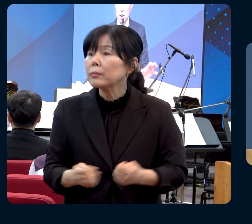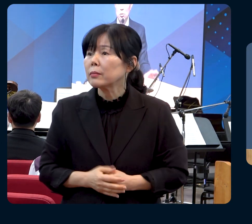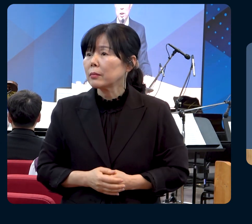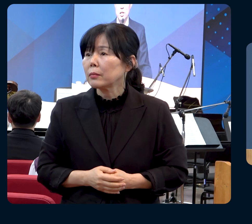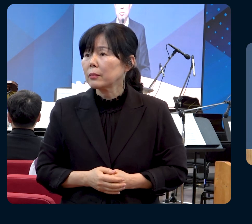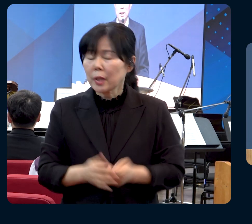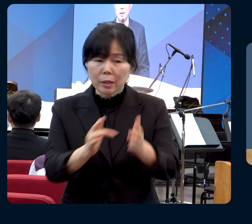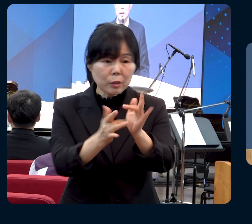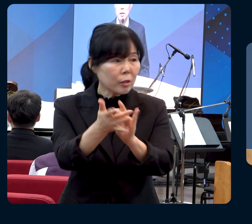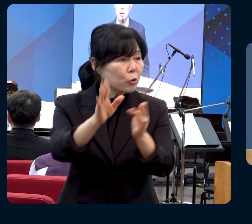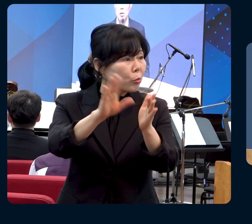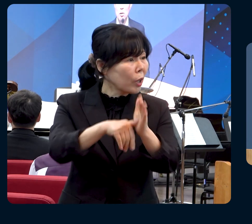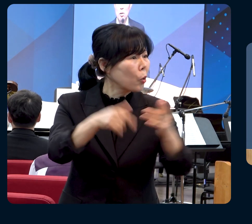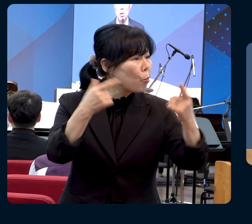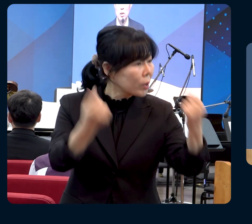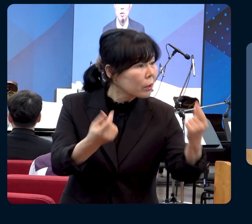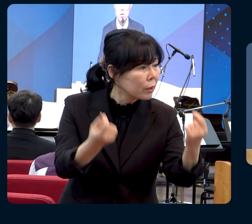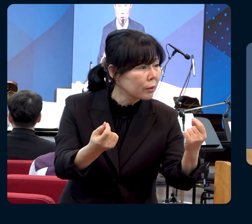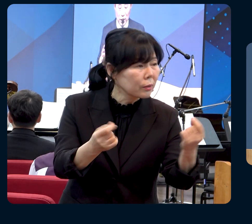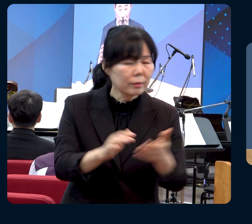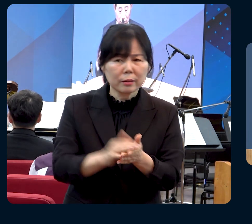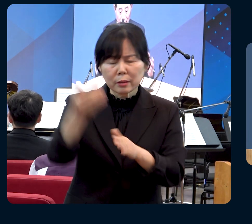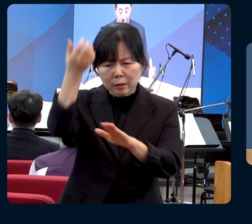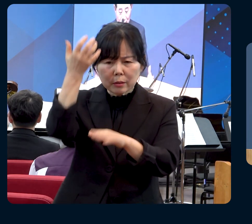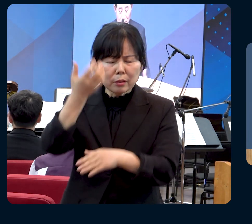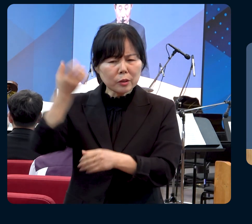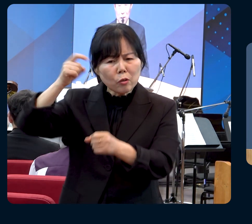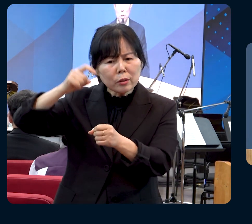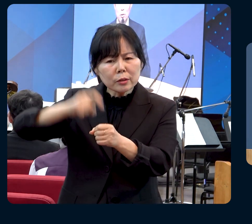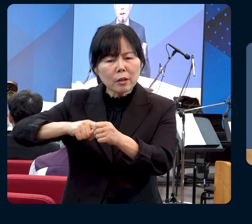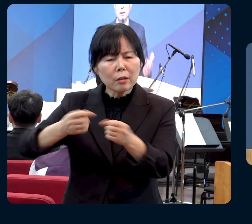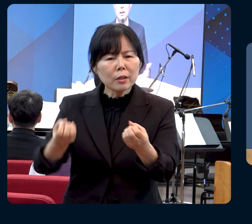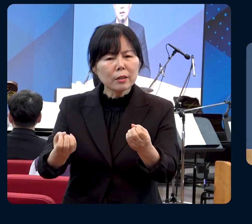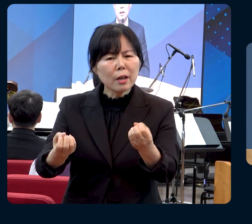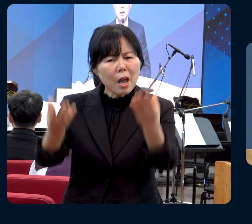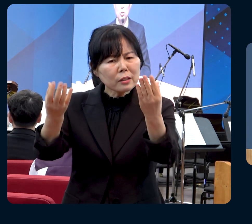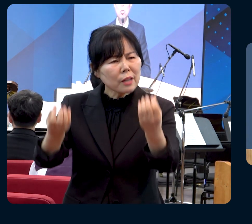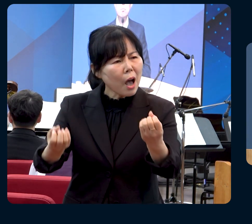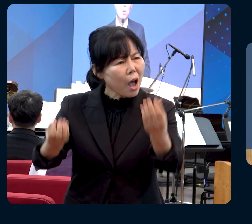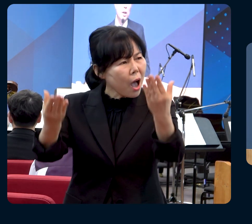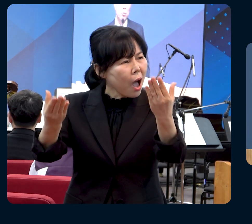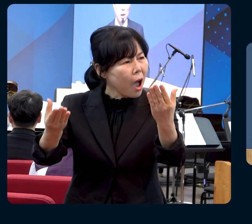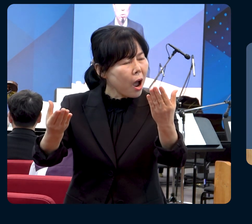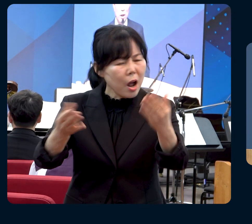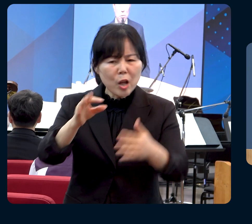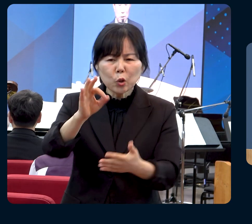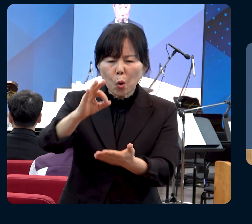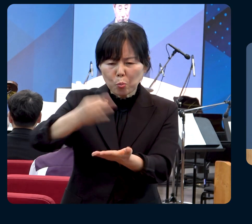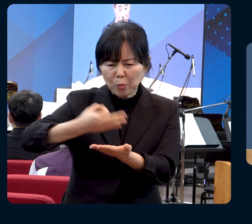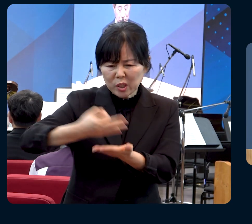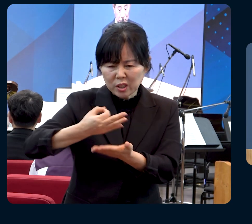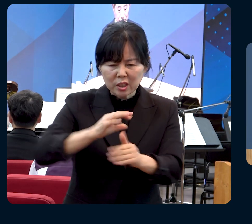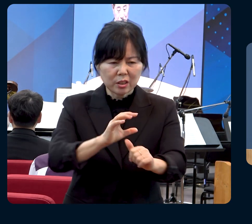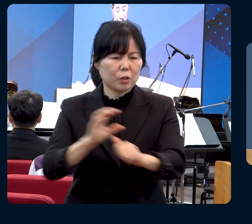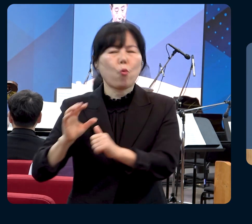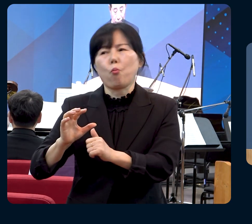예수님 당시에도 그랬지만 어떤 영적인 행사를 이용한 돈벌이가 되기도 하고요.